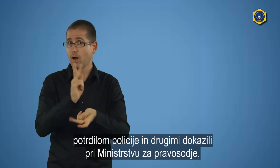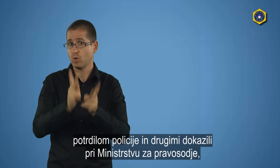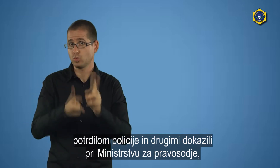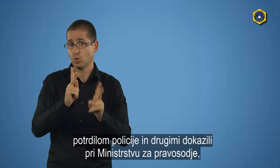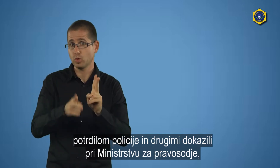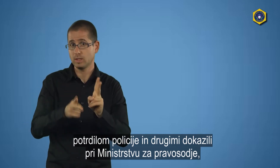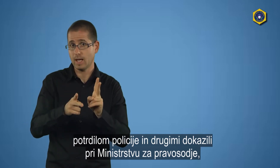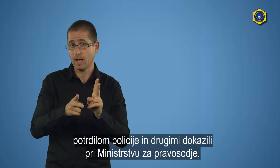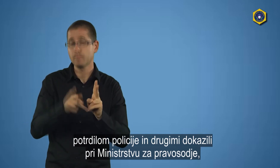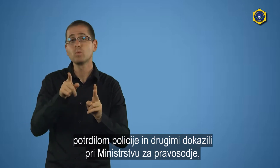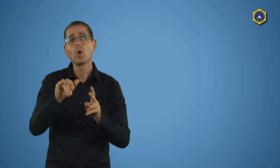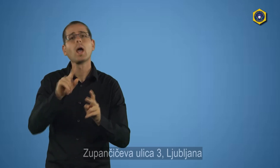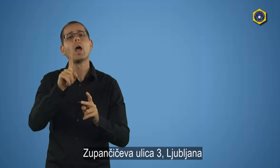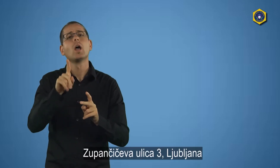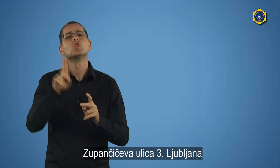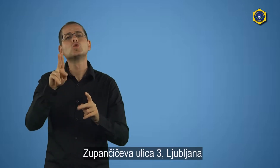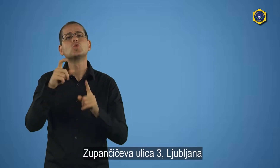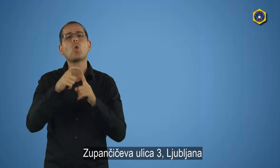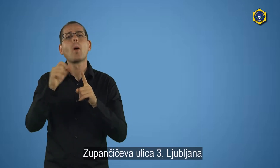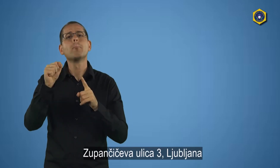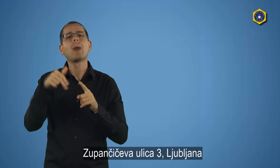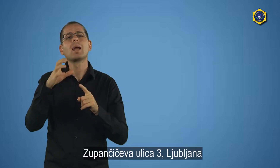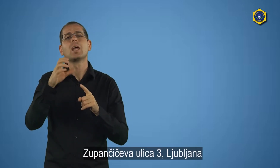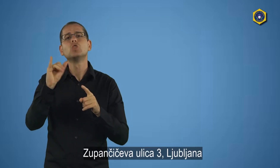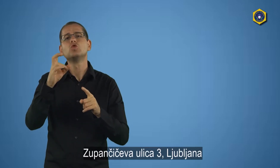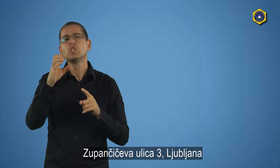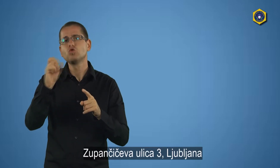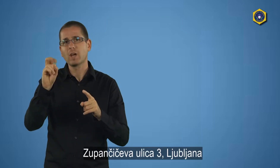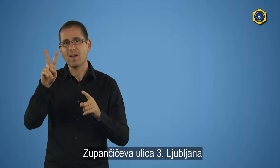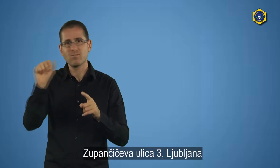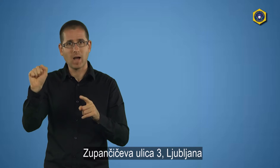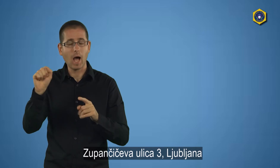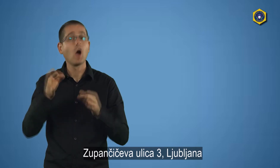pravosodje, Zupančičeva ulica 3, Ljubljana.